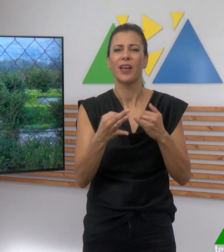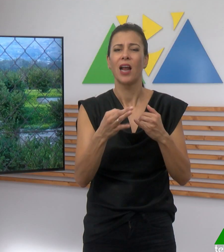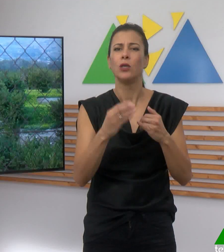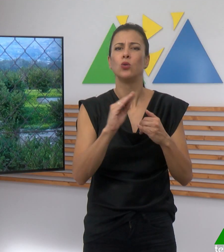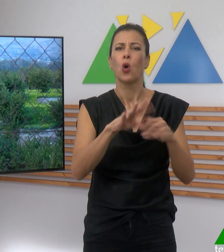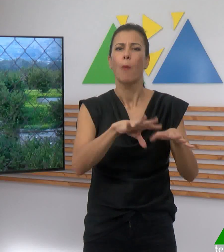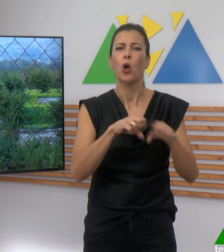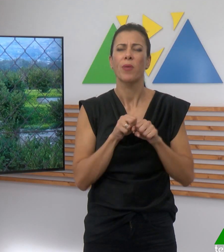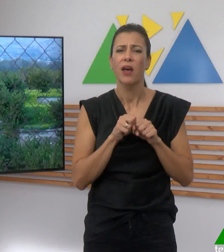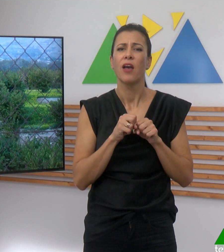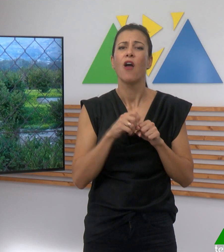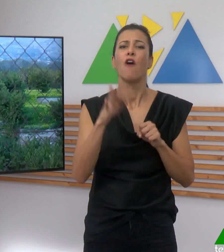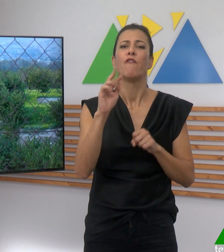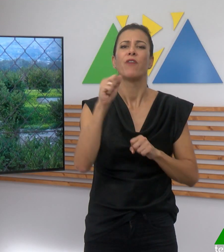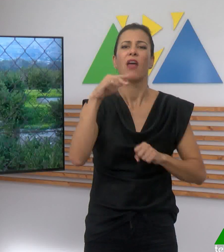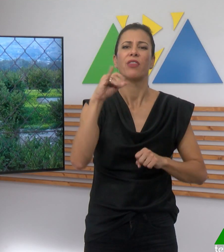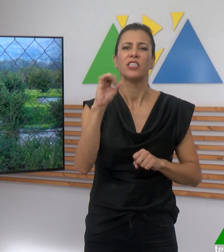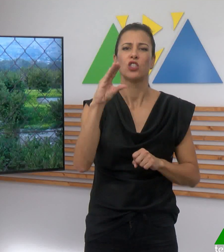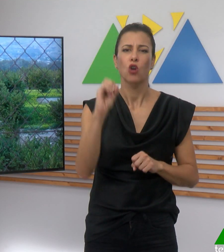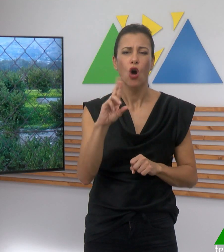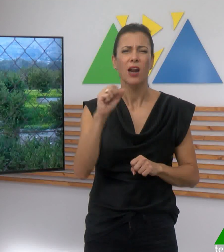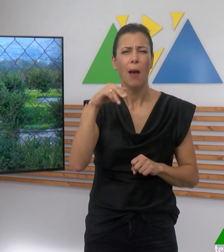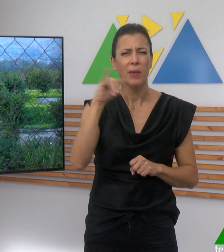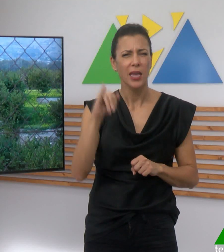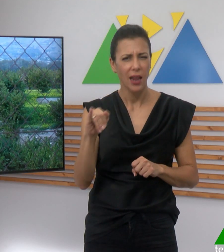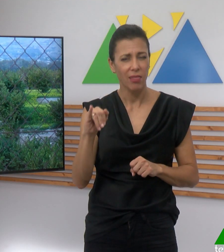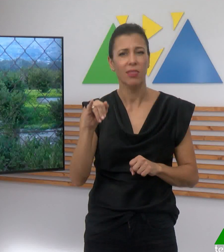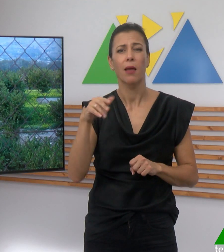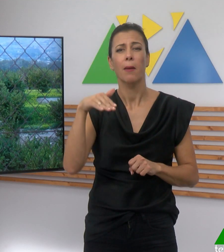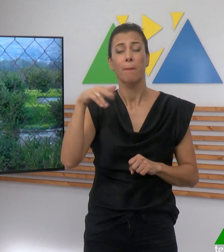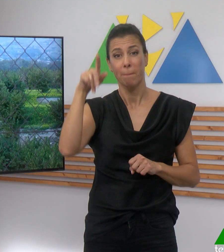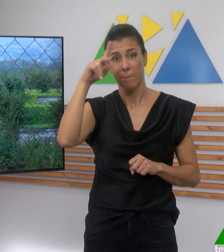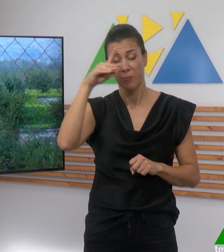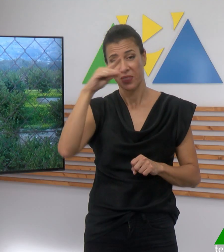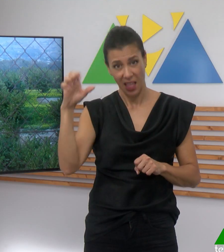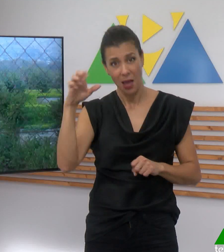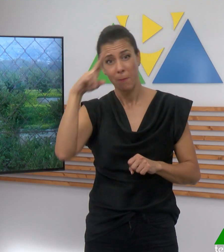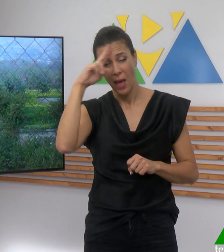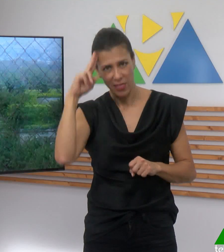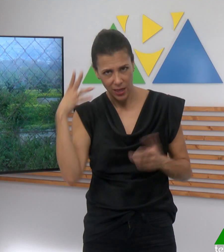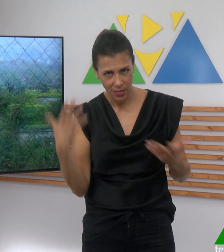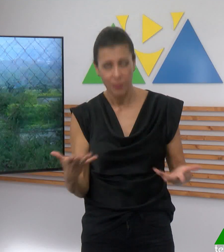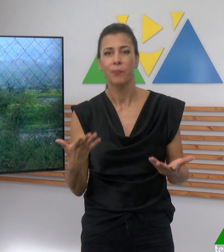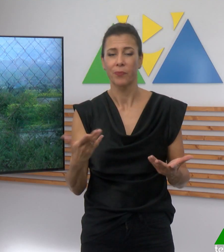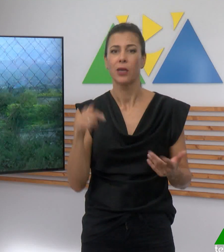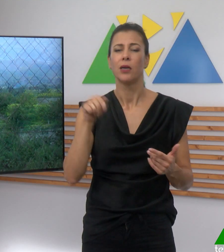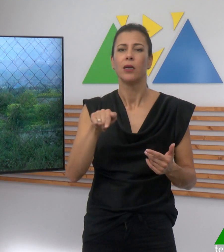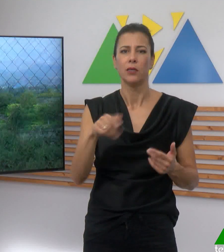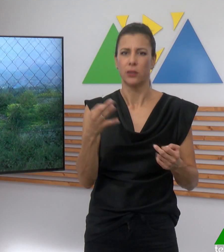Francisco Ramírez de Madrid ya hemos hablado muchas veces de Francisco Ramírez de Madrid porque Francisco Ramírez de Madrid tiene gran parte de la dueño de